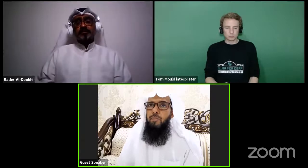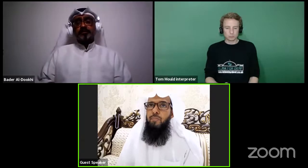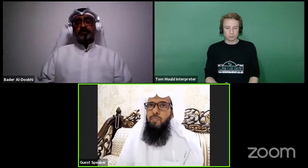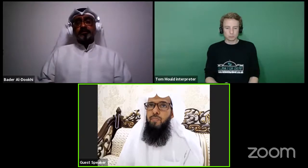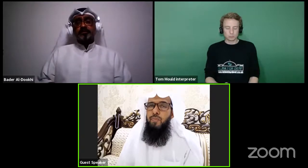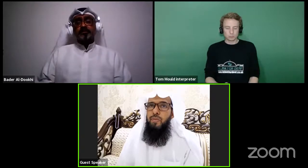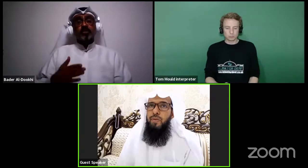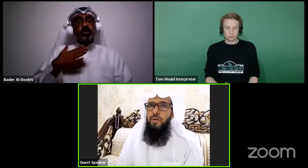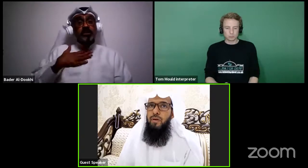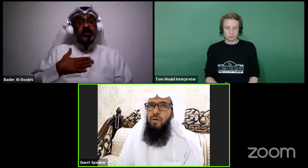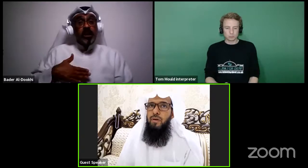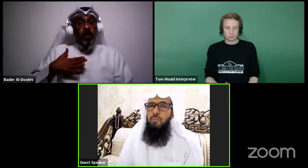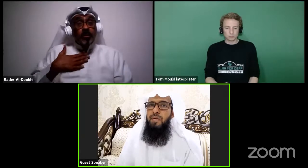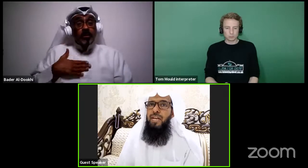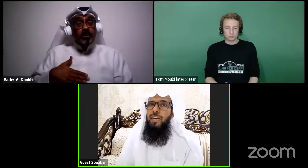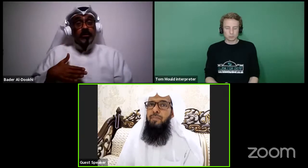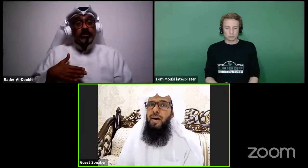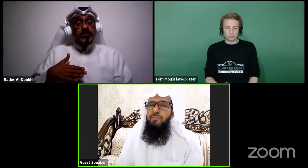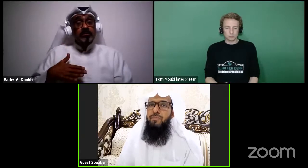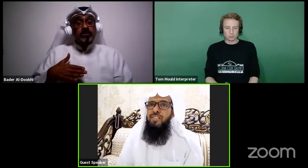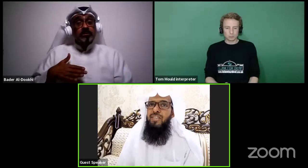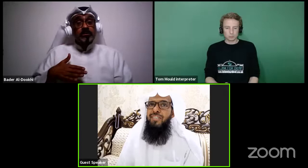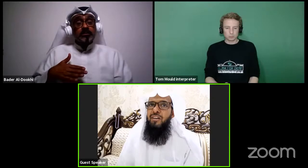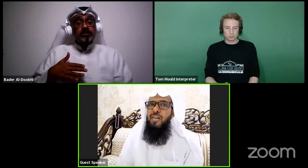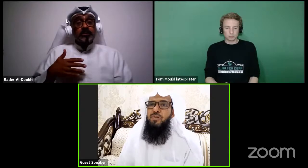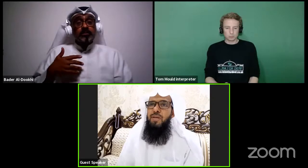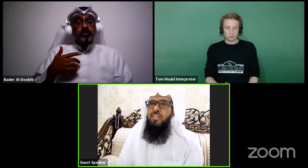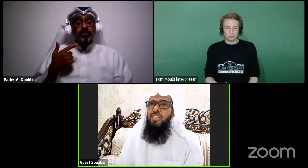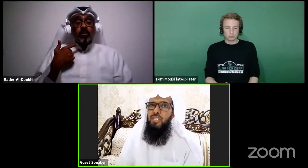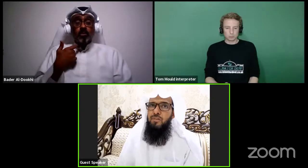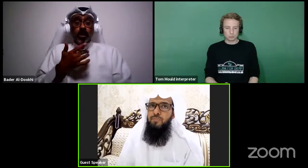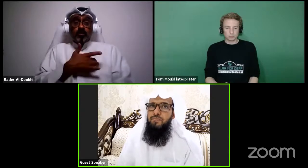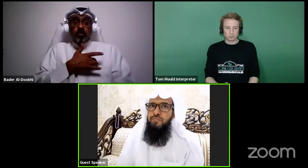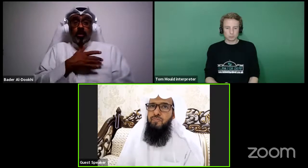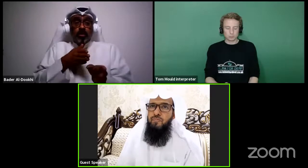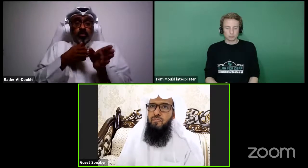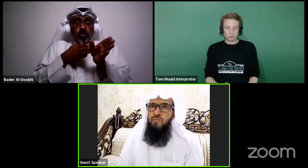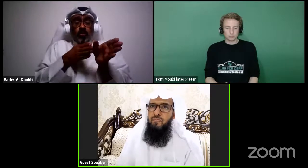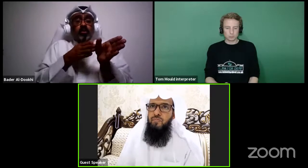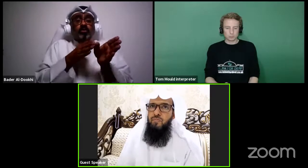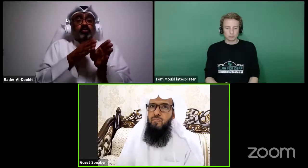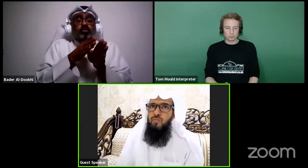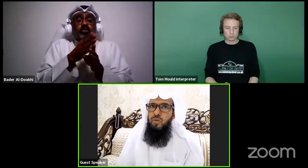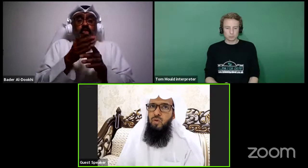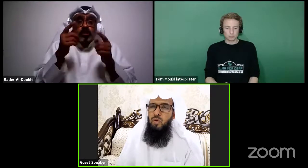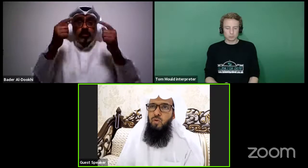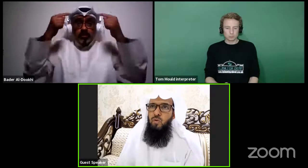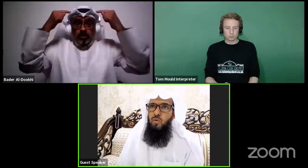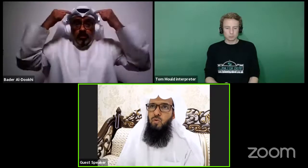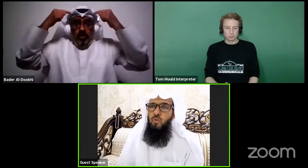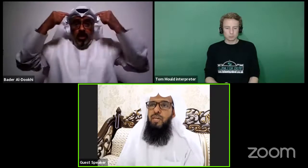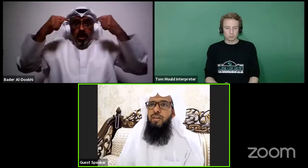والصبر من الإيمان بمنزلة الرأس من الجسد،